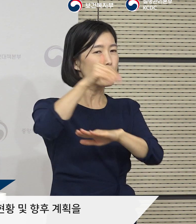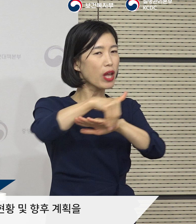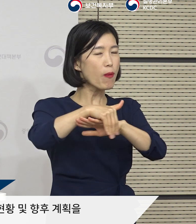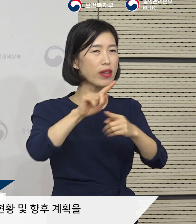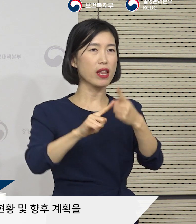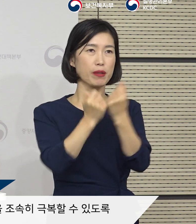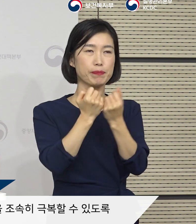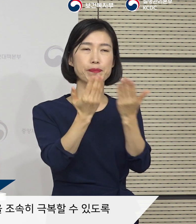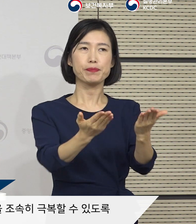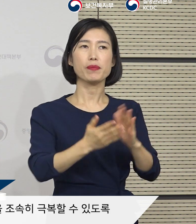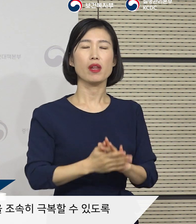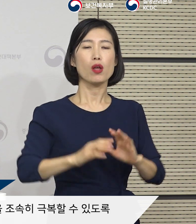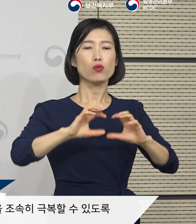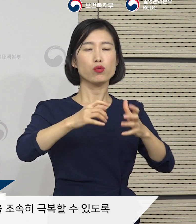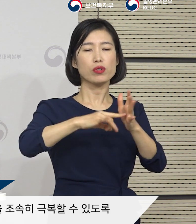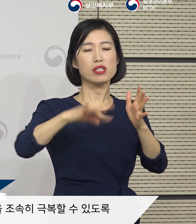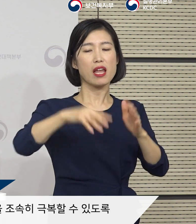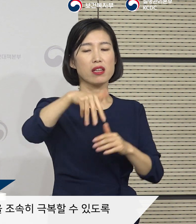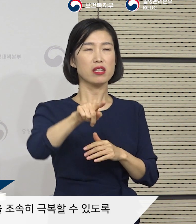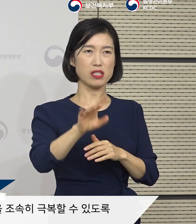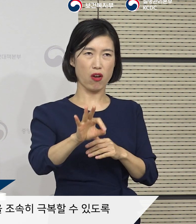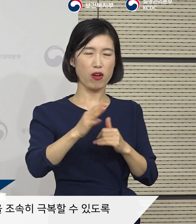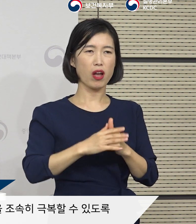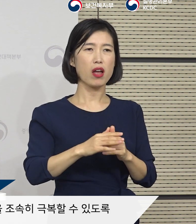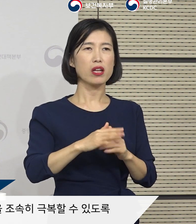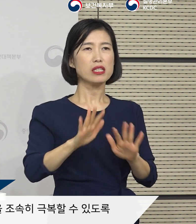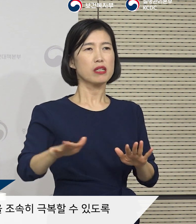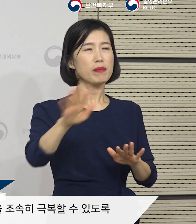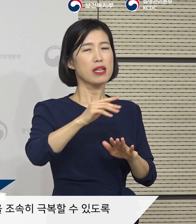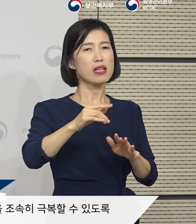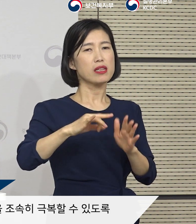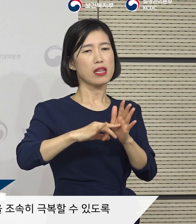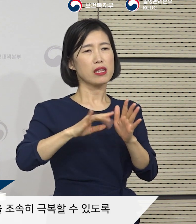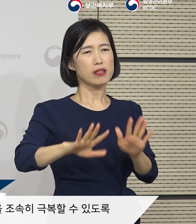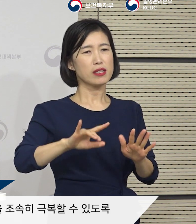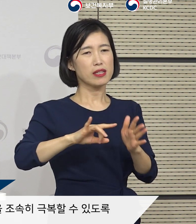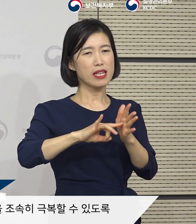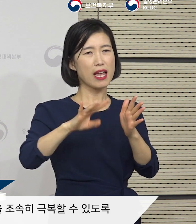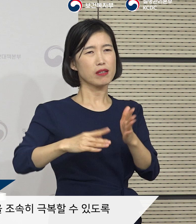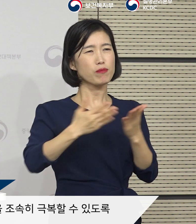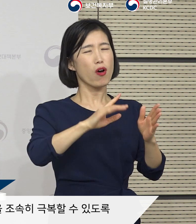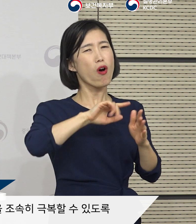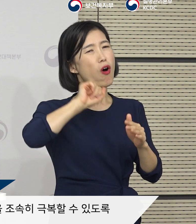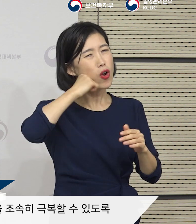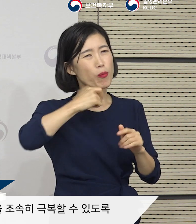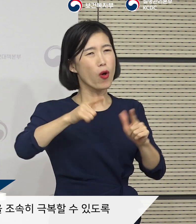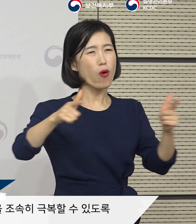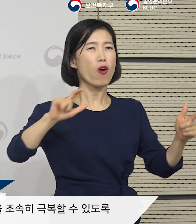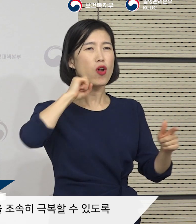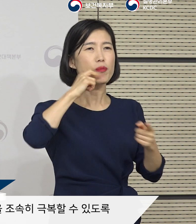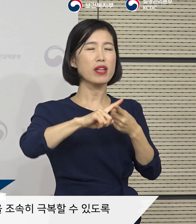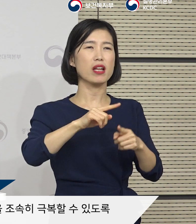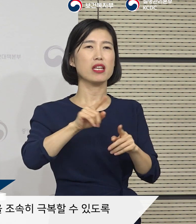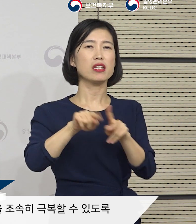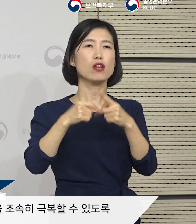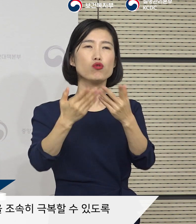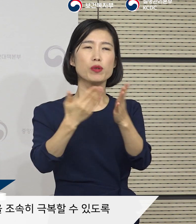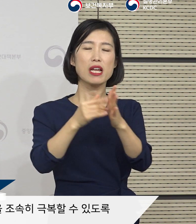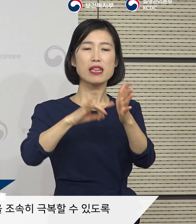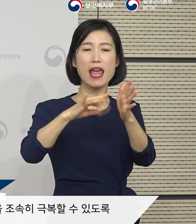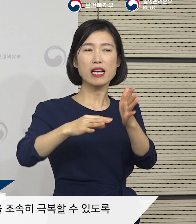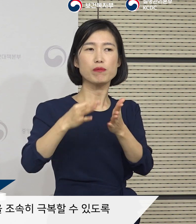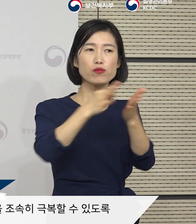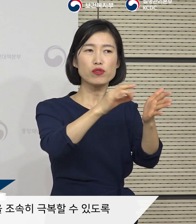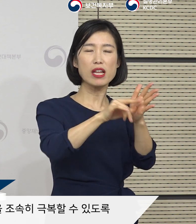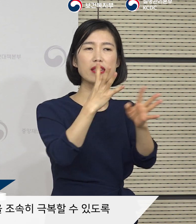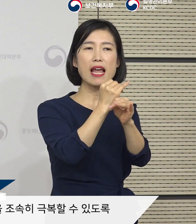설명드리겠습니다. 국세청은 국민과 납세자가 코로나19로 인한 어려움을 조속히 극복할 수 있도록 납기 연장,